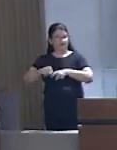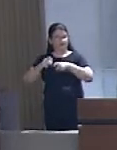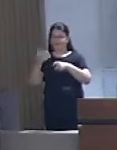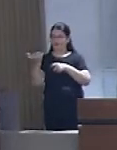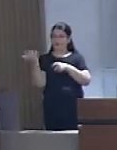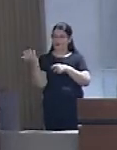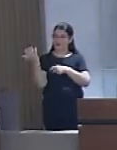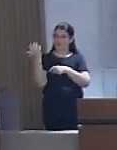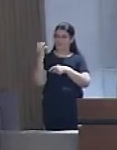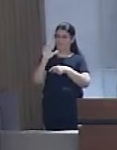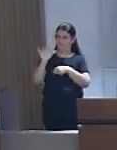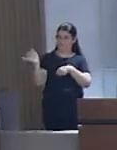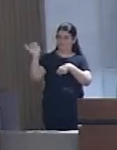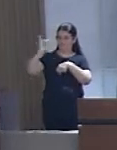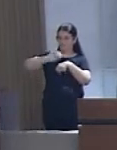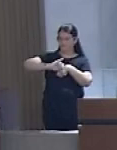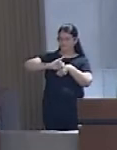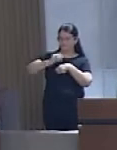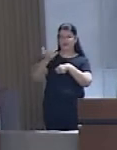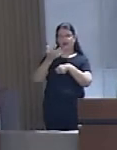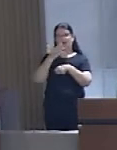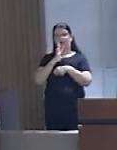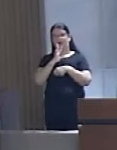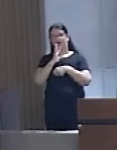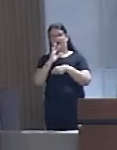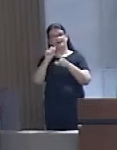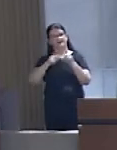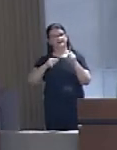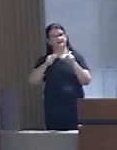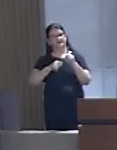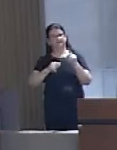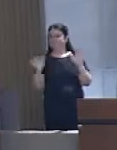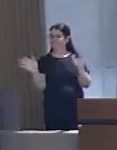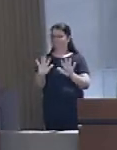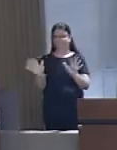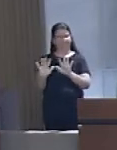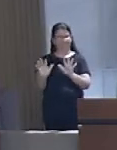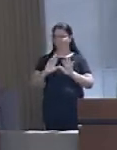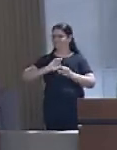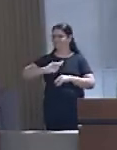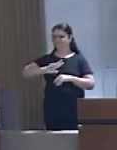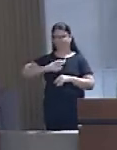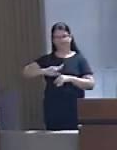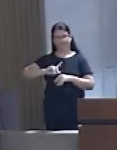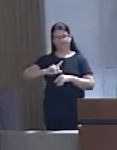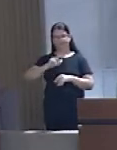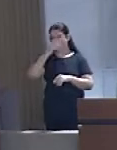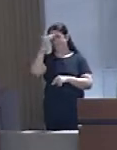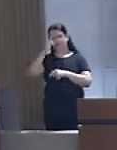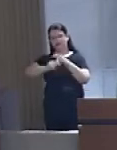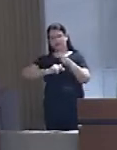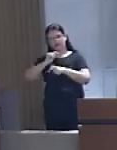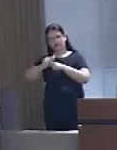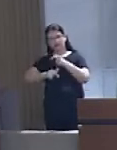para a capital, queriam vir conhecer a Assembleia Legislativa. Não foi isso. Os